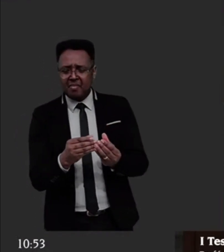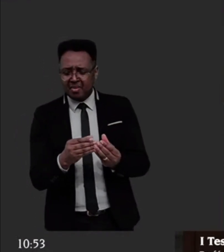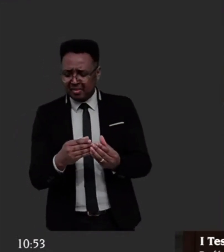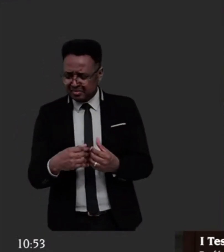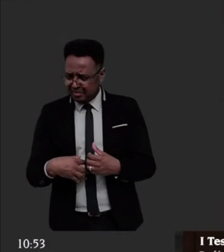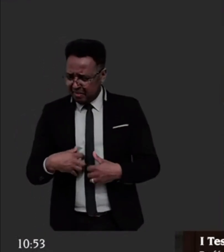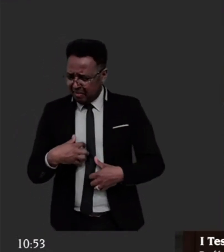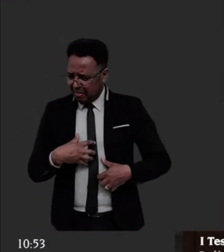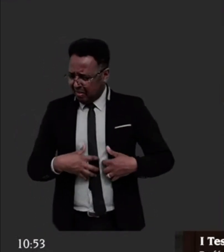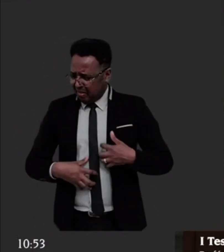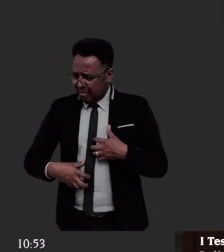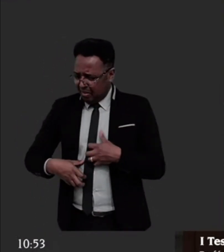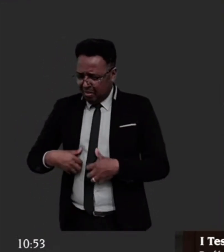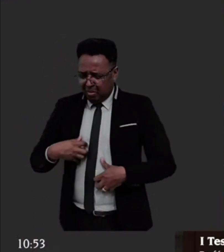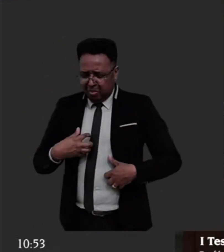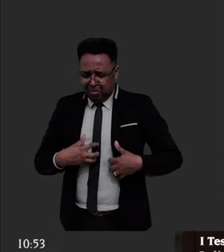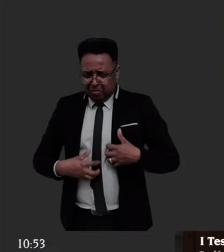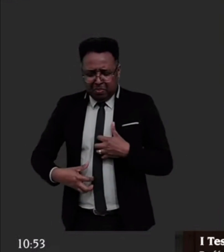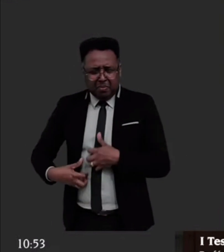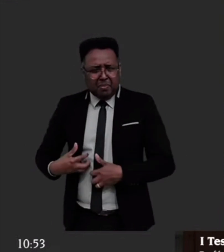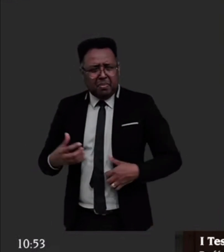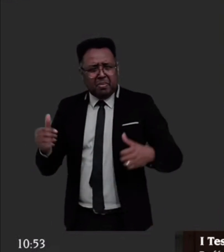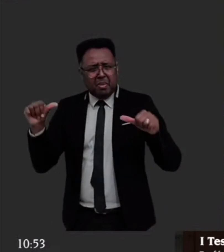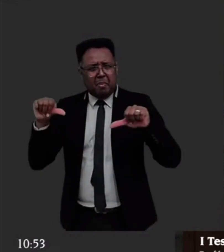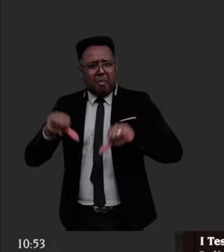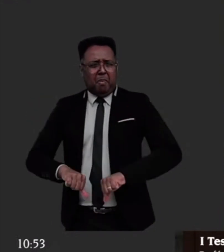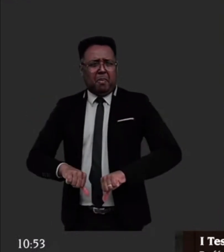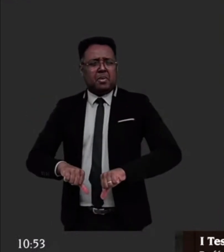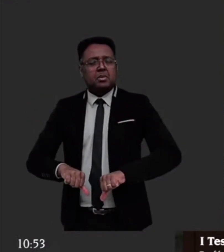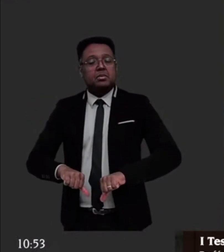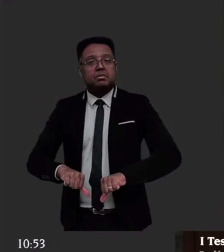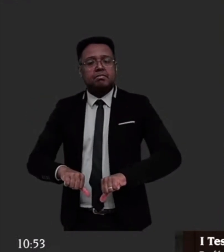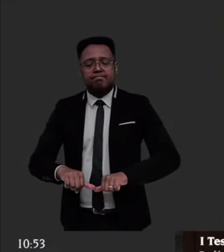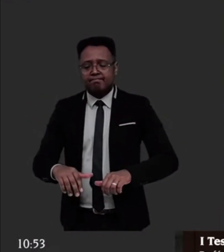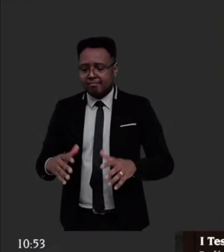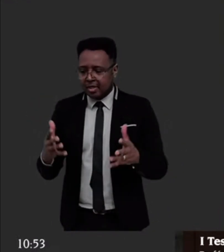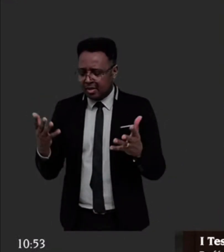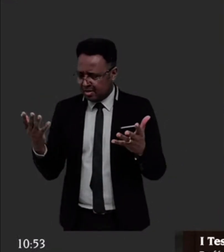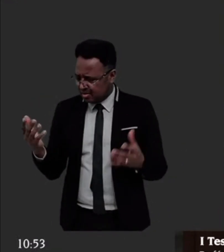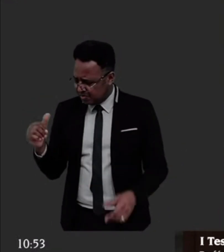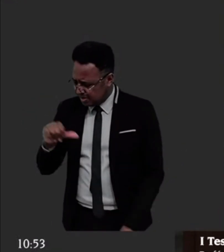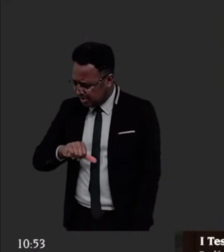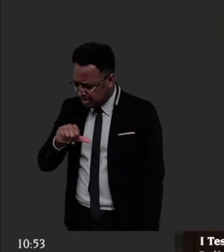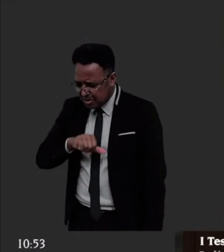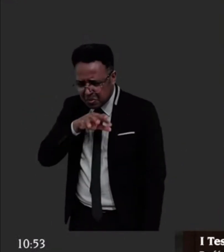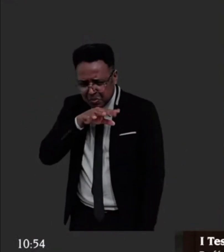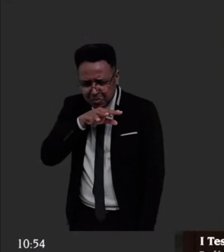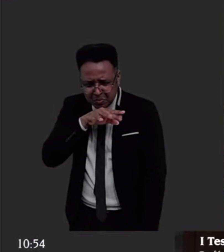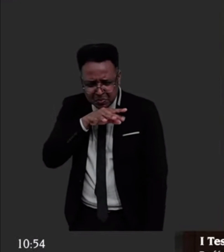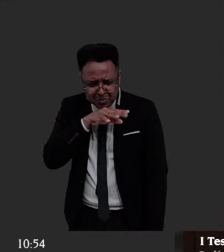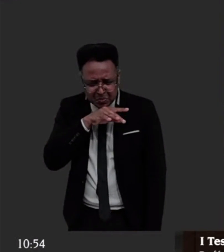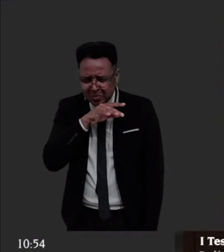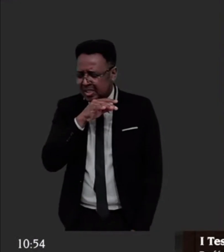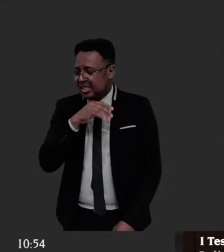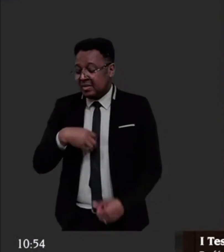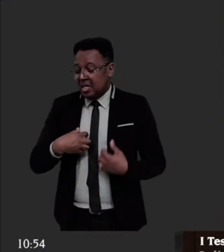não aceita e vira uma situação complicada. Por quê? Meu Deus, mas fiquei tão mal. Me deu um desarranjo.